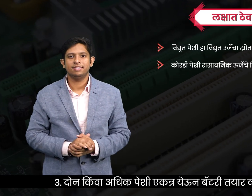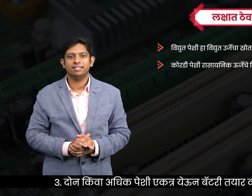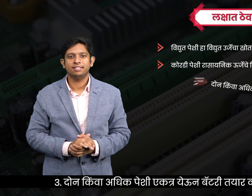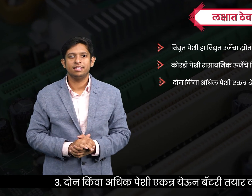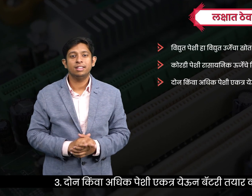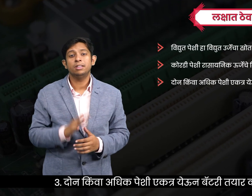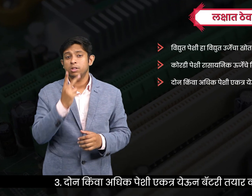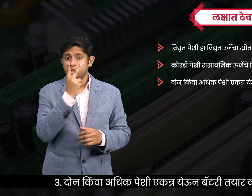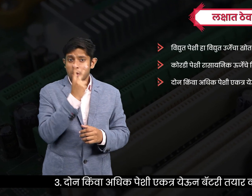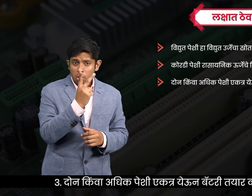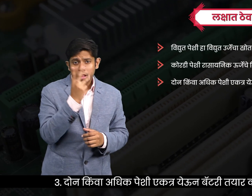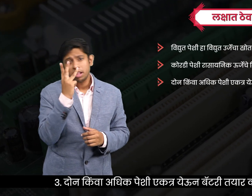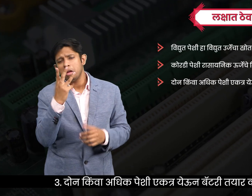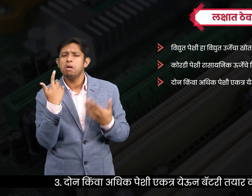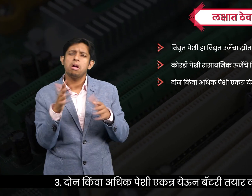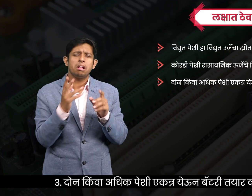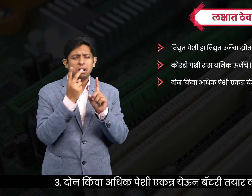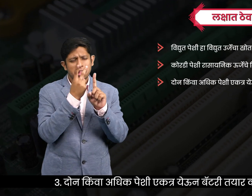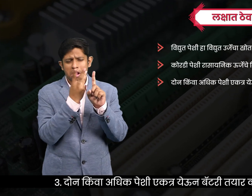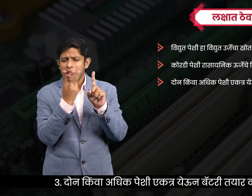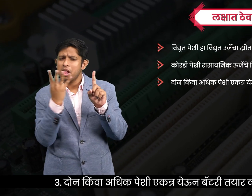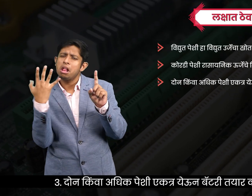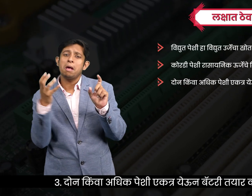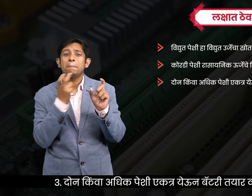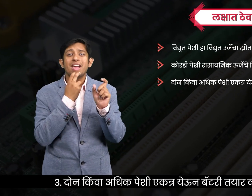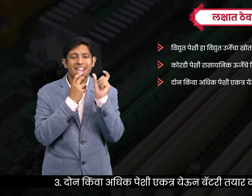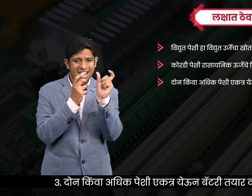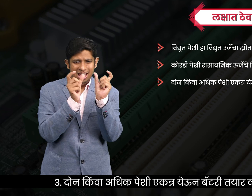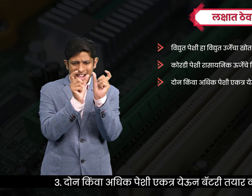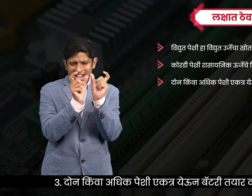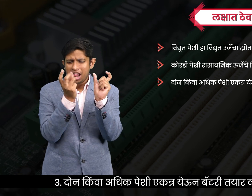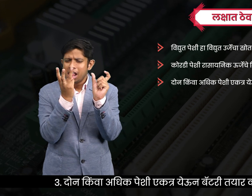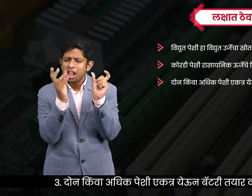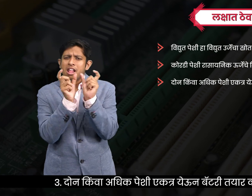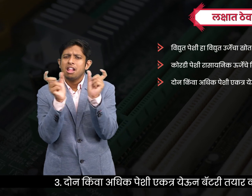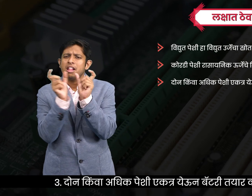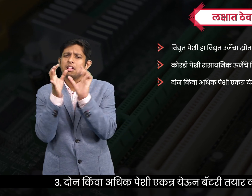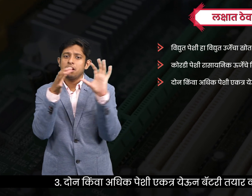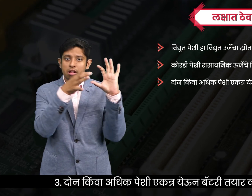2 किंवा अधिक सेल एकत्र येऊन बॅटरी तयार करतात.